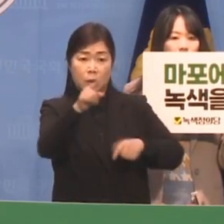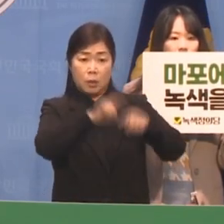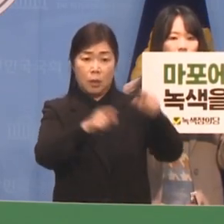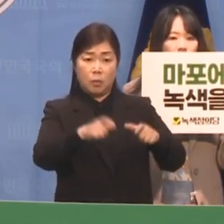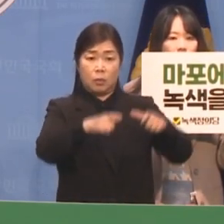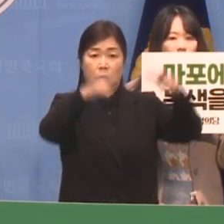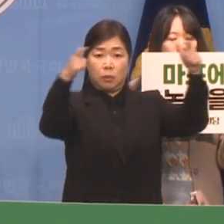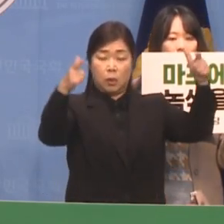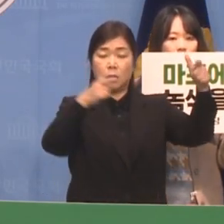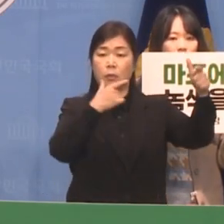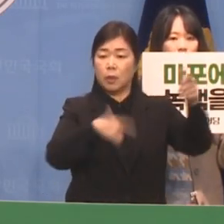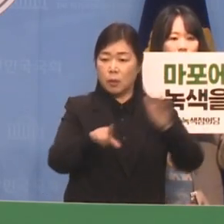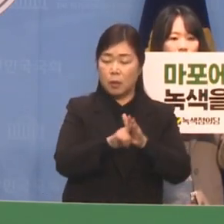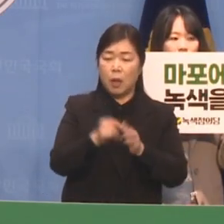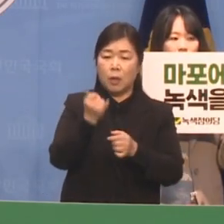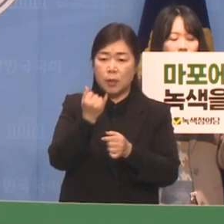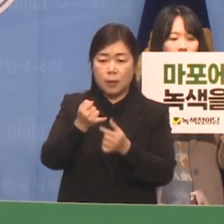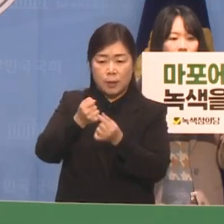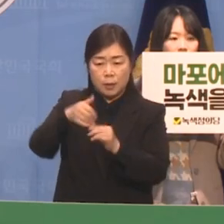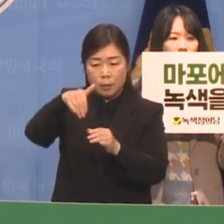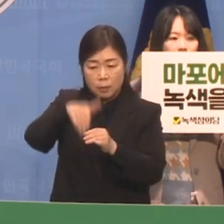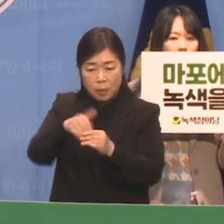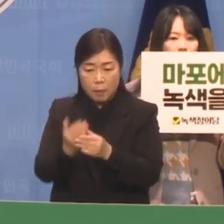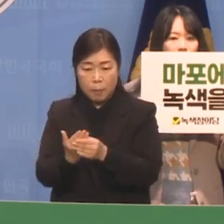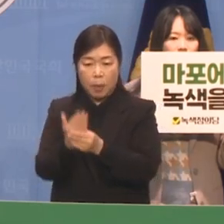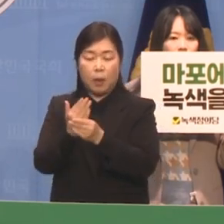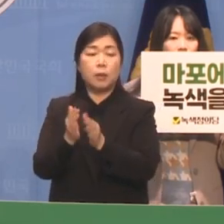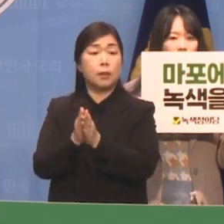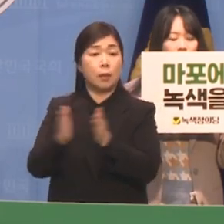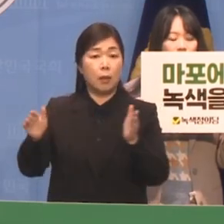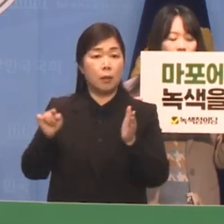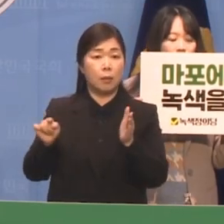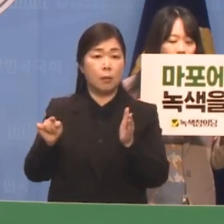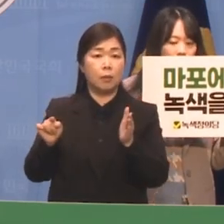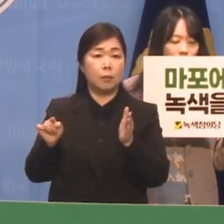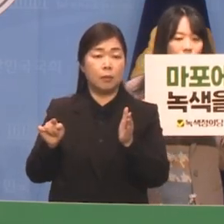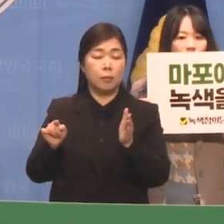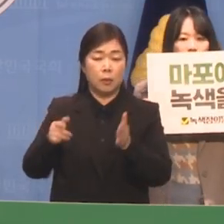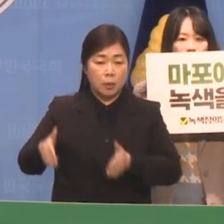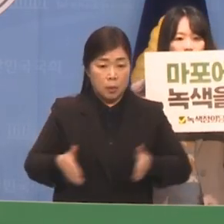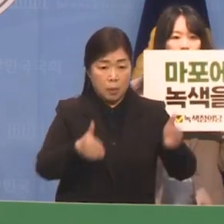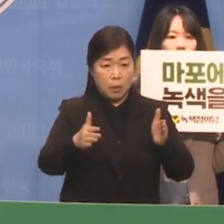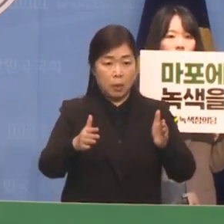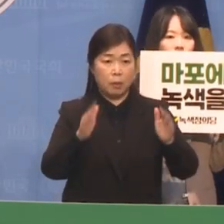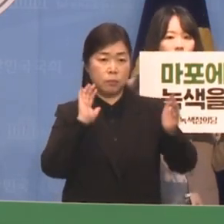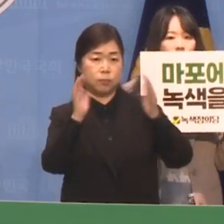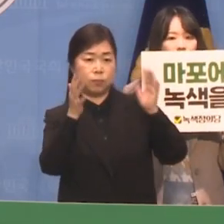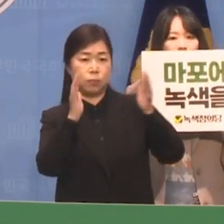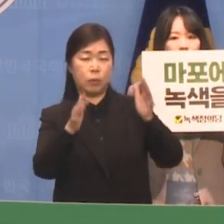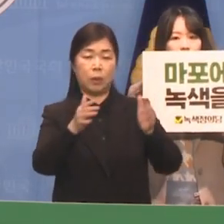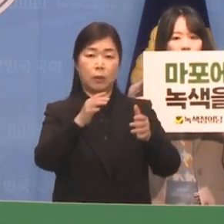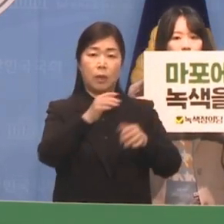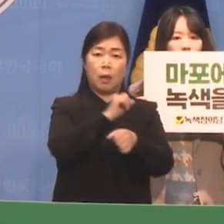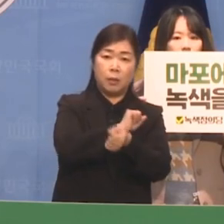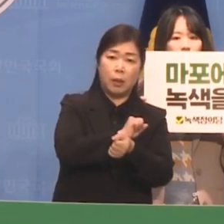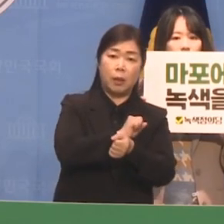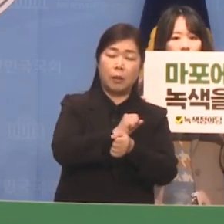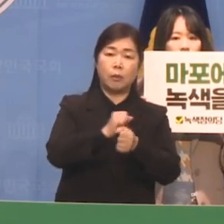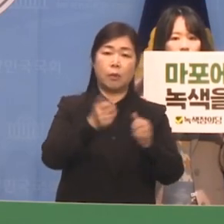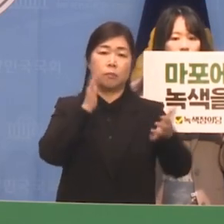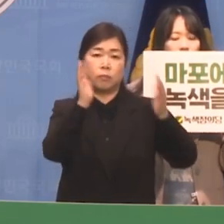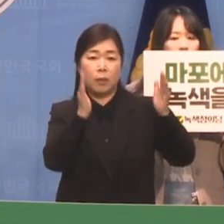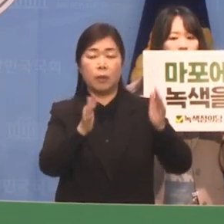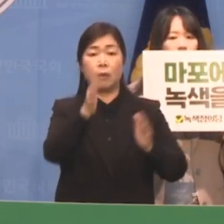되기 위해서는 작은 씨앗으로부터 시작해야 한다. 거리의 풍경을 지키는 은행나무나 플라타너스